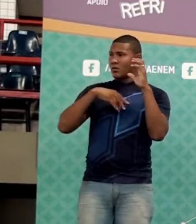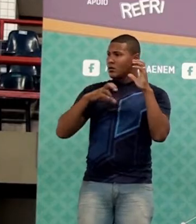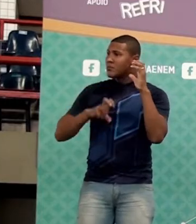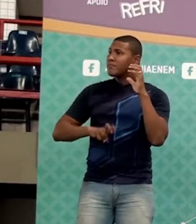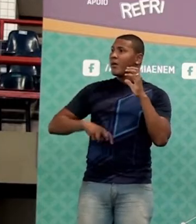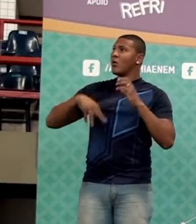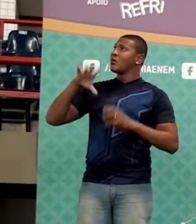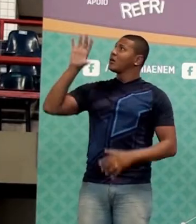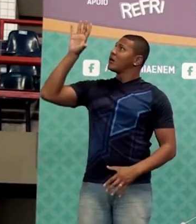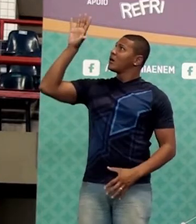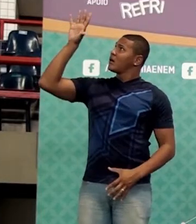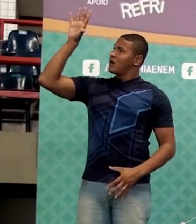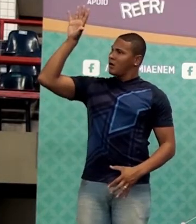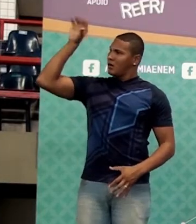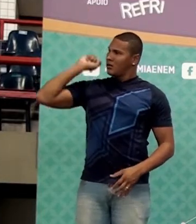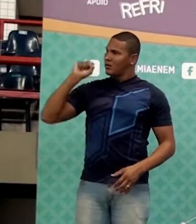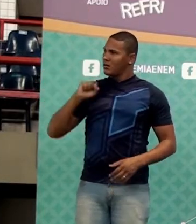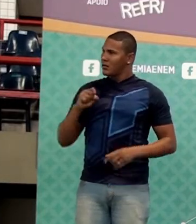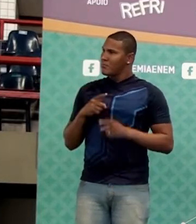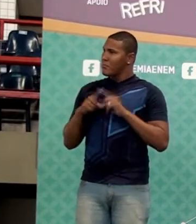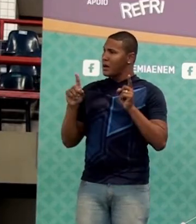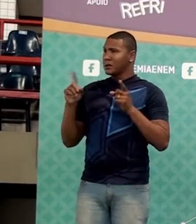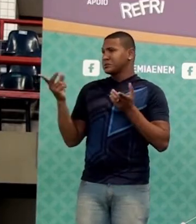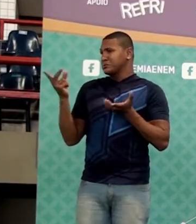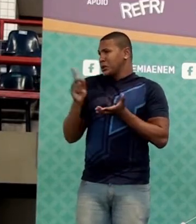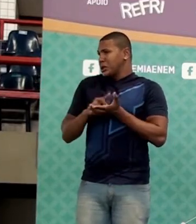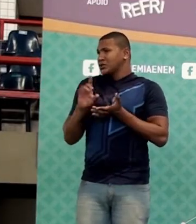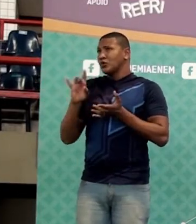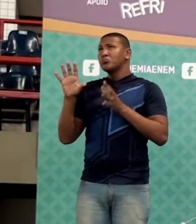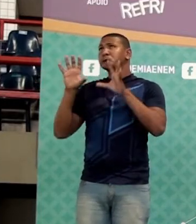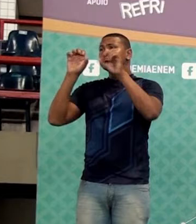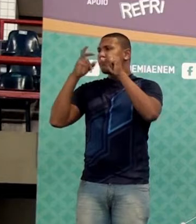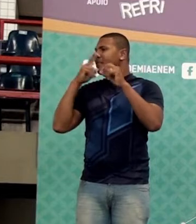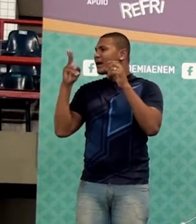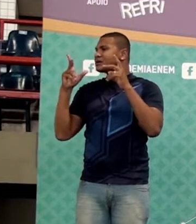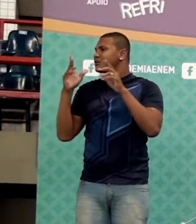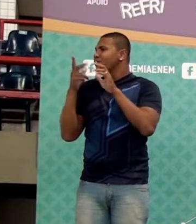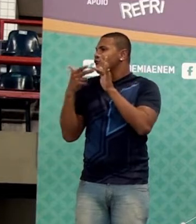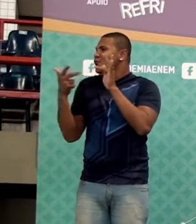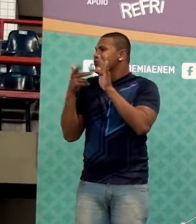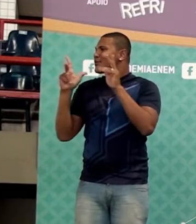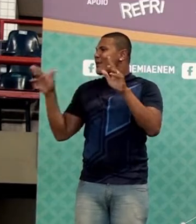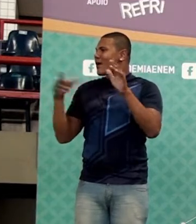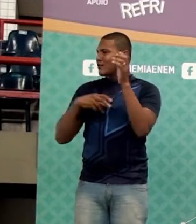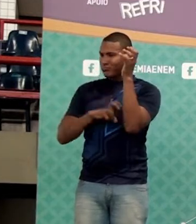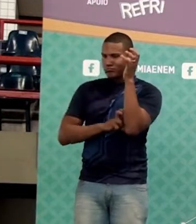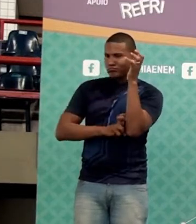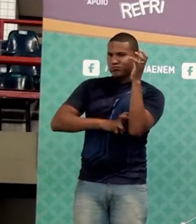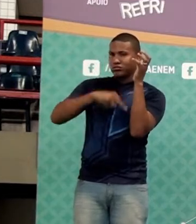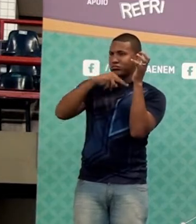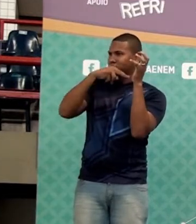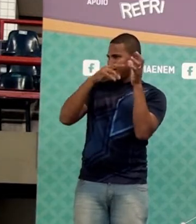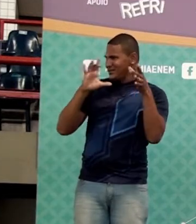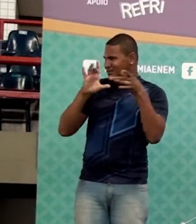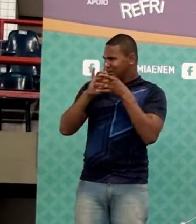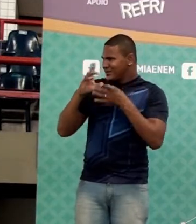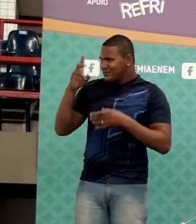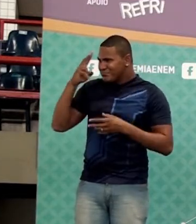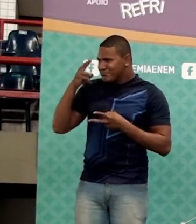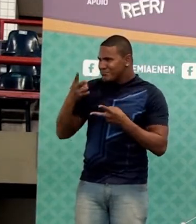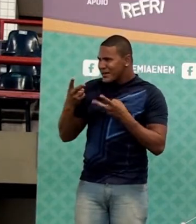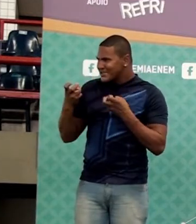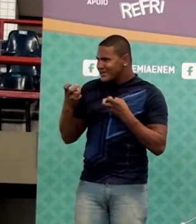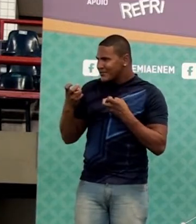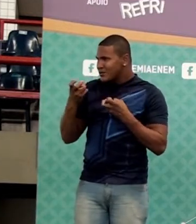cima. Quando na realidade você vai bloquear a bola. Vocês estão conseguindo fazer um link de